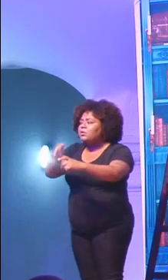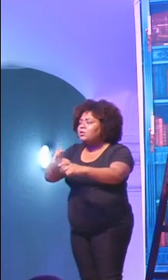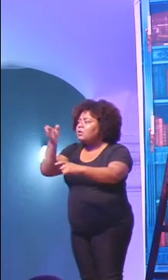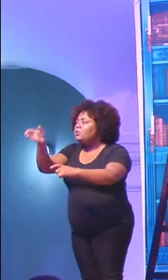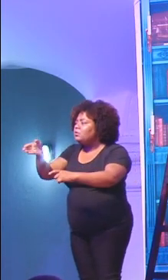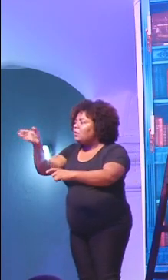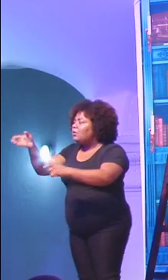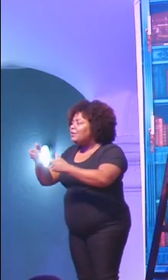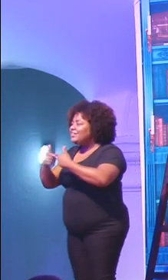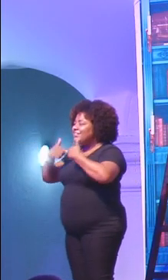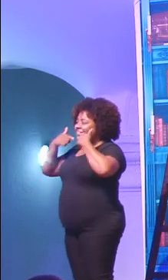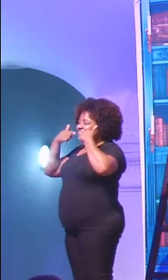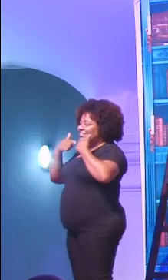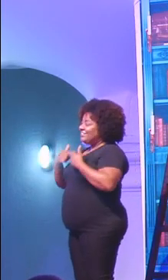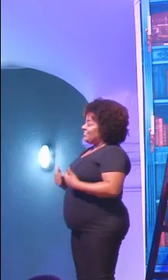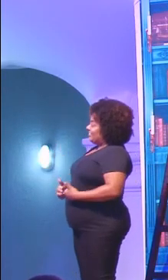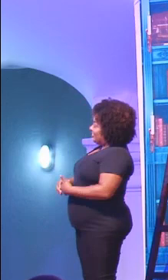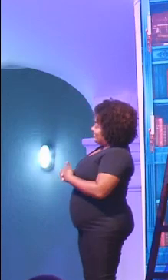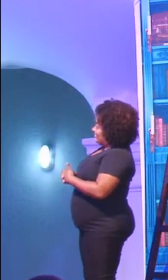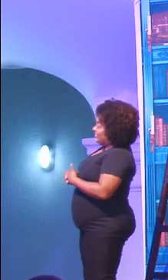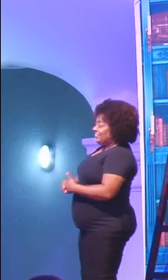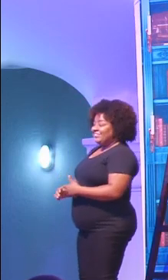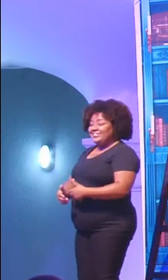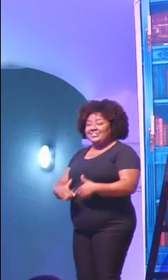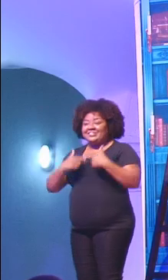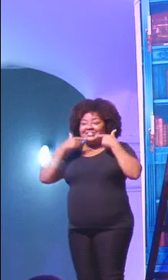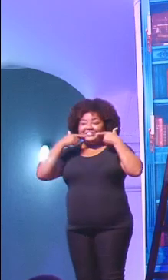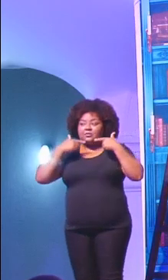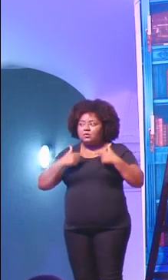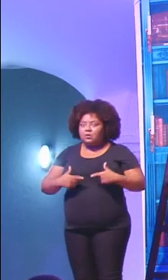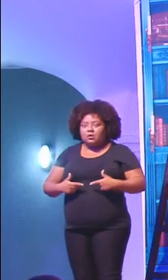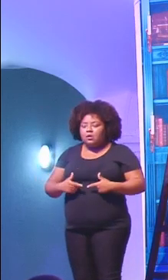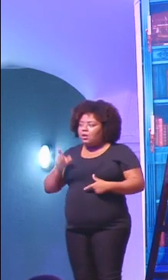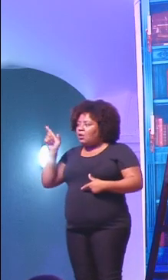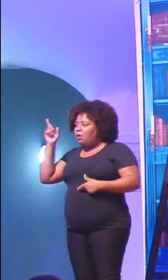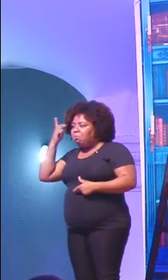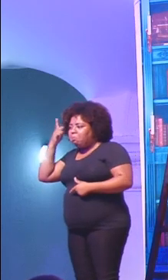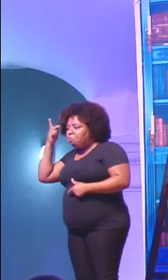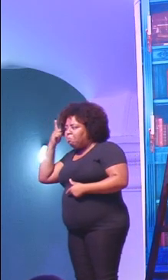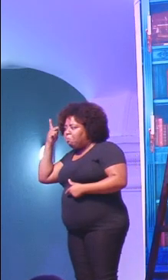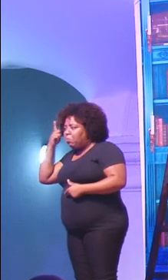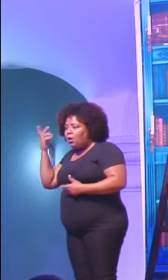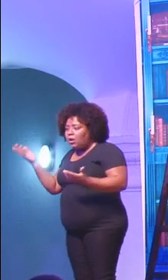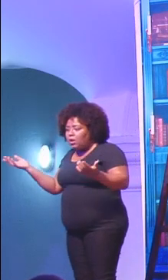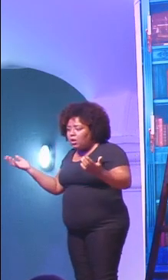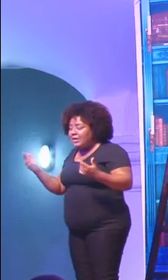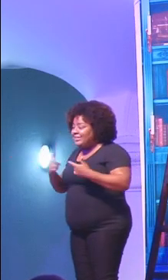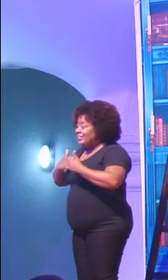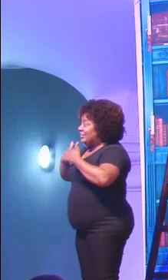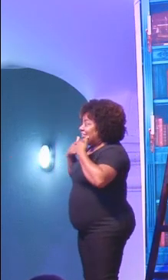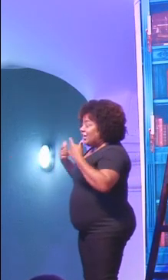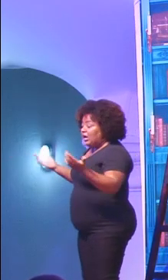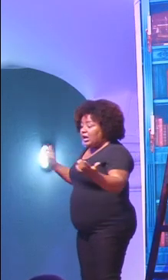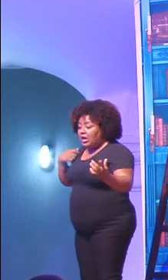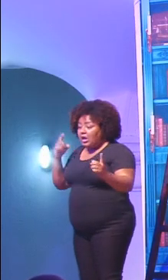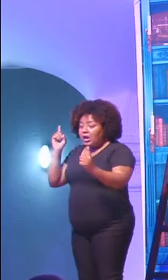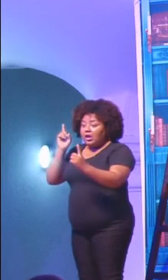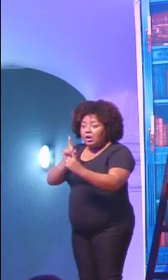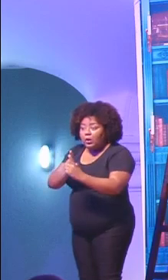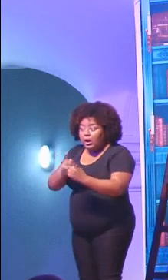recepção, até de uma maneira que nós, paulistas, não costumamos... Eu não sabia o que fazer com aquilo.